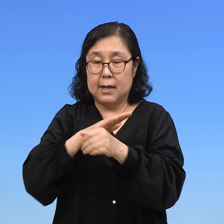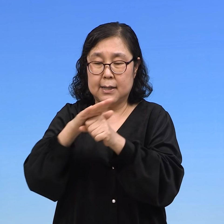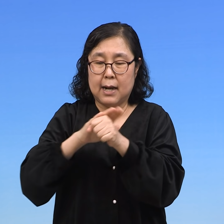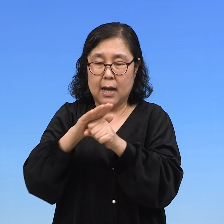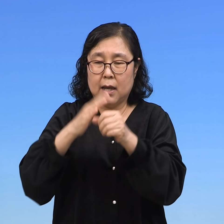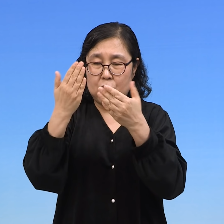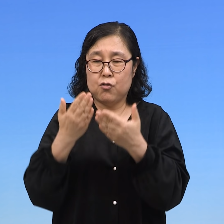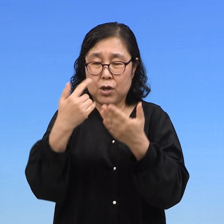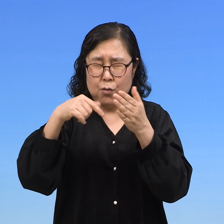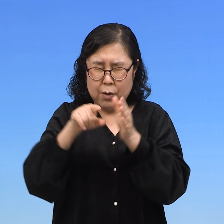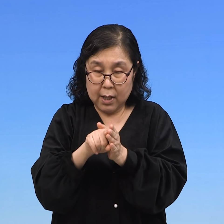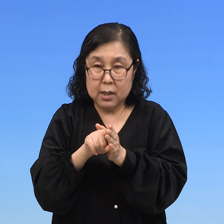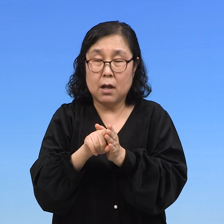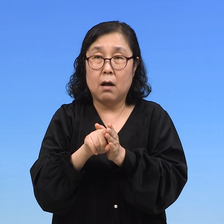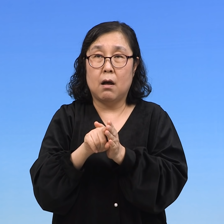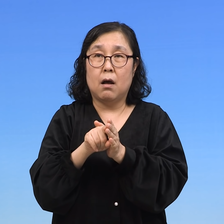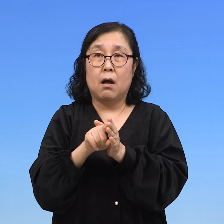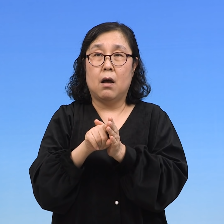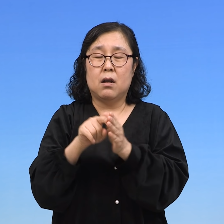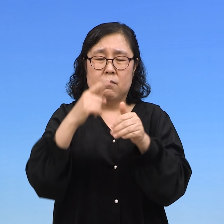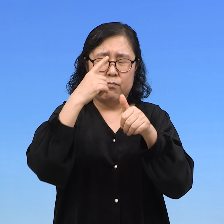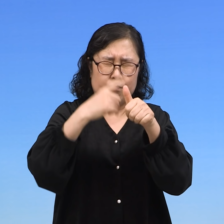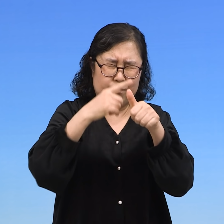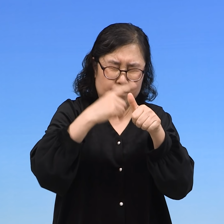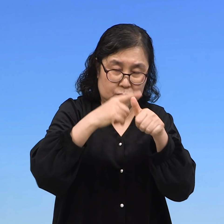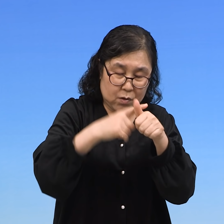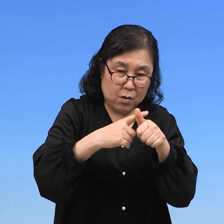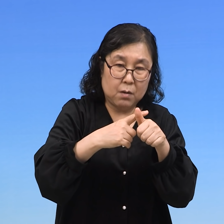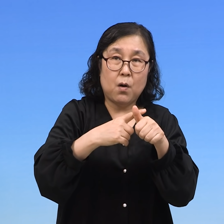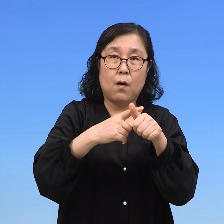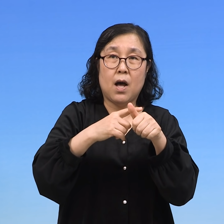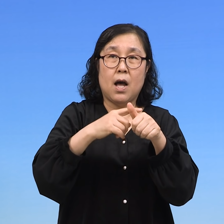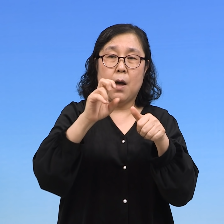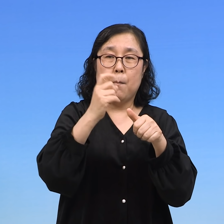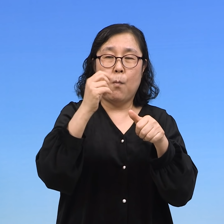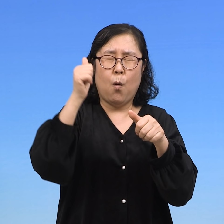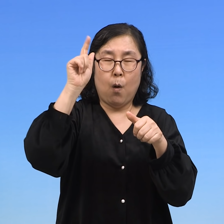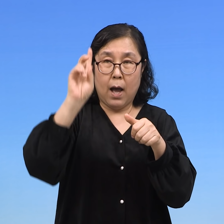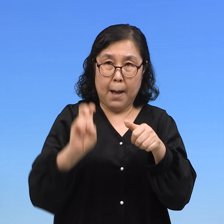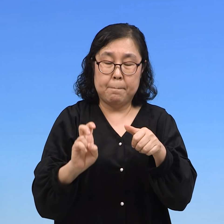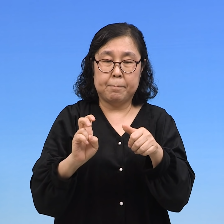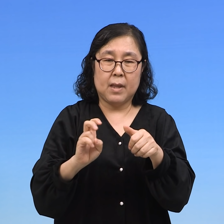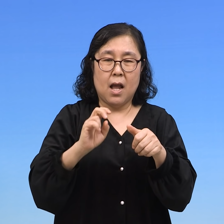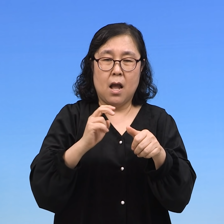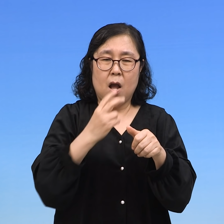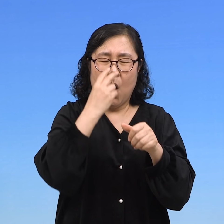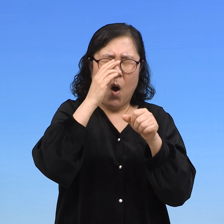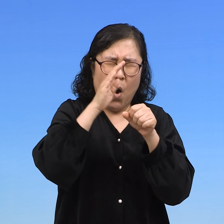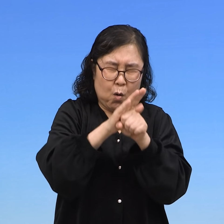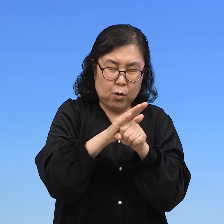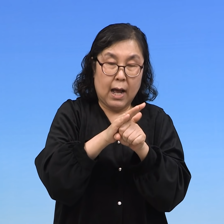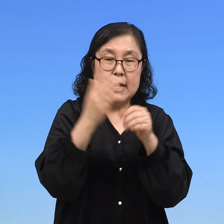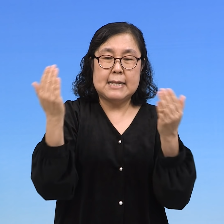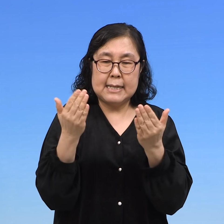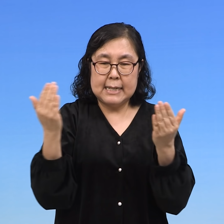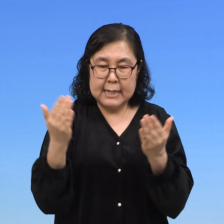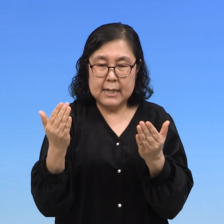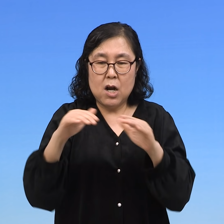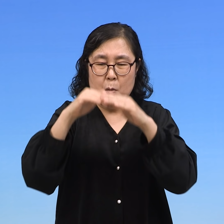대가 지불이 이런 수모와 모함과 억울한 일을 다 감수하시는